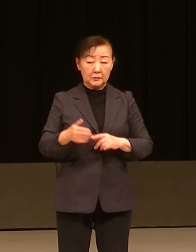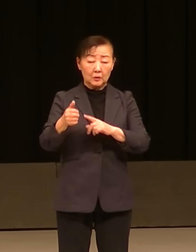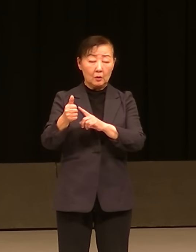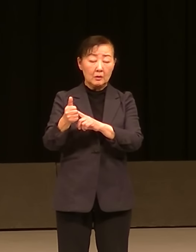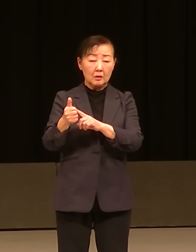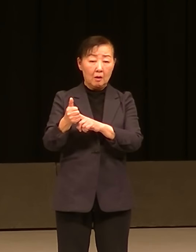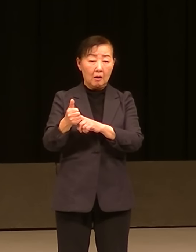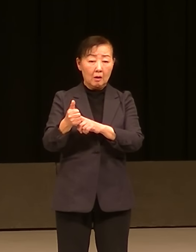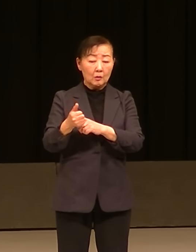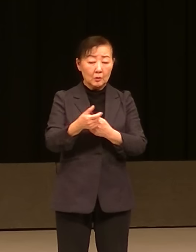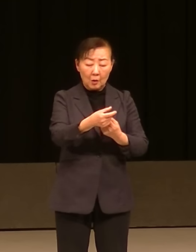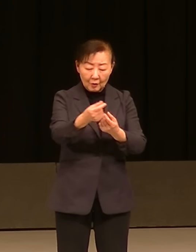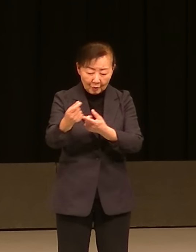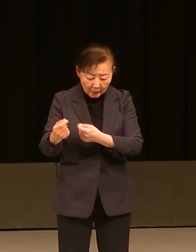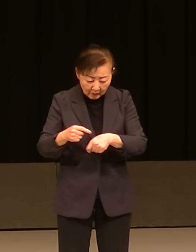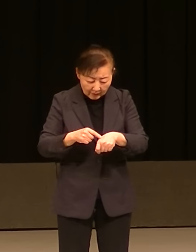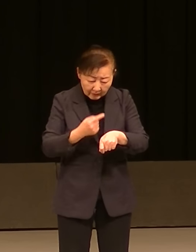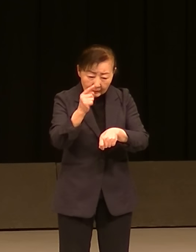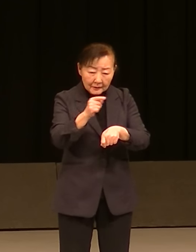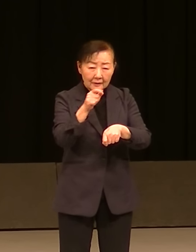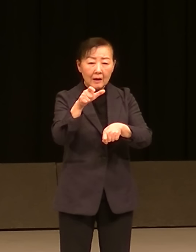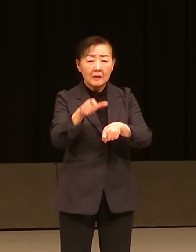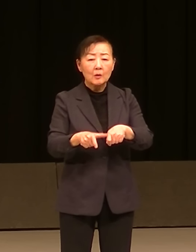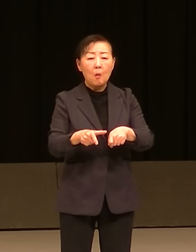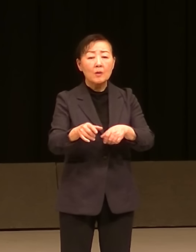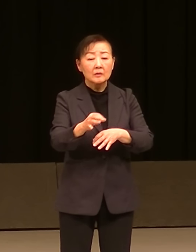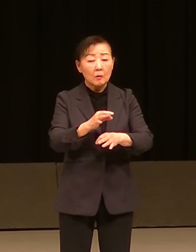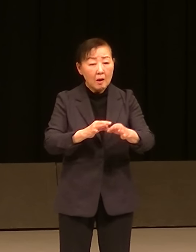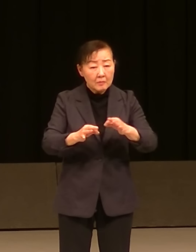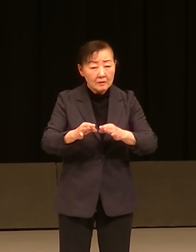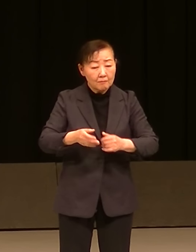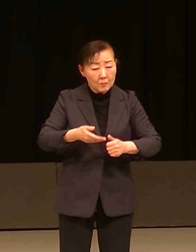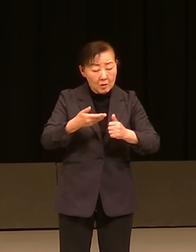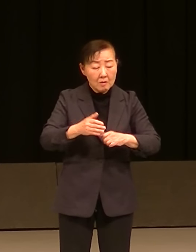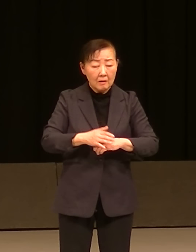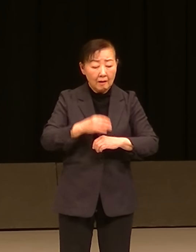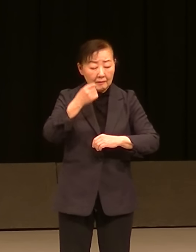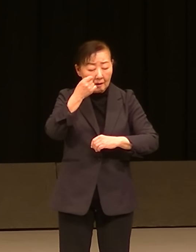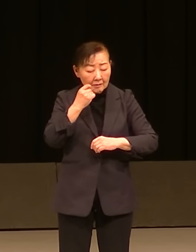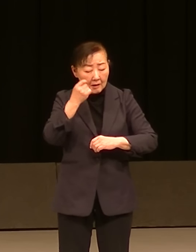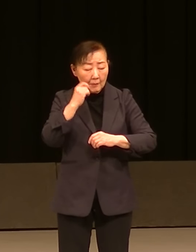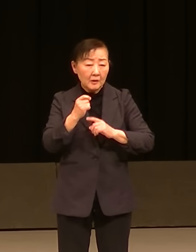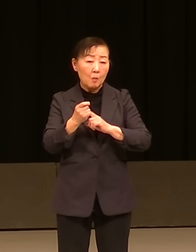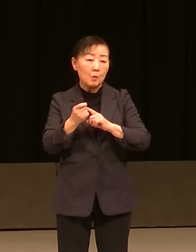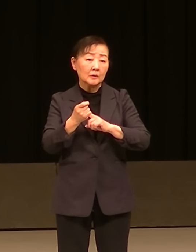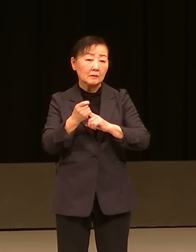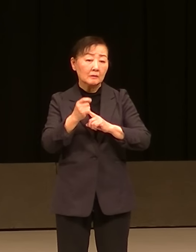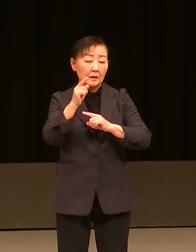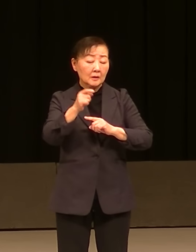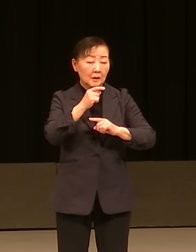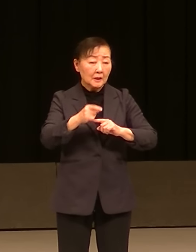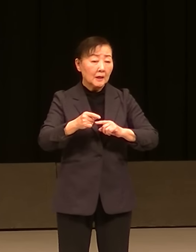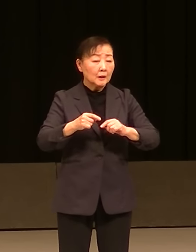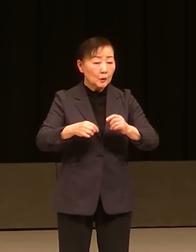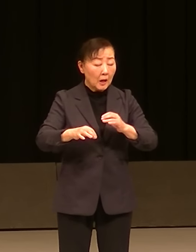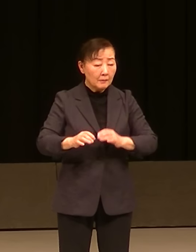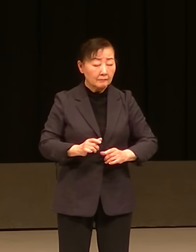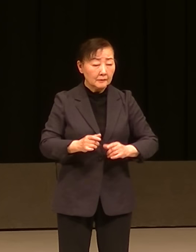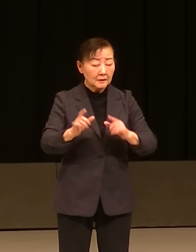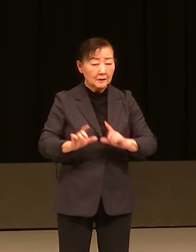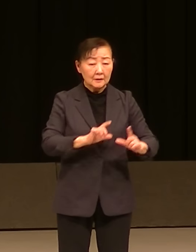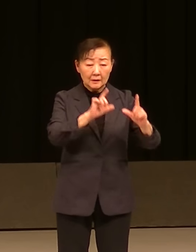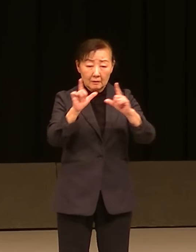の共感性を有する人間の営み、人のために流す涙を持っている人々の営みとしての経済活動